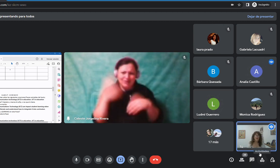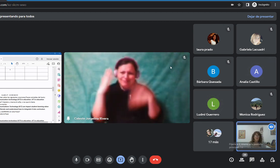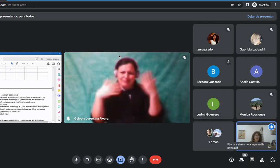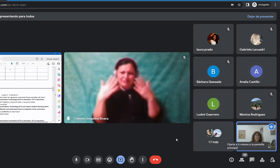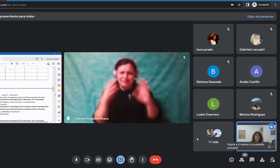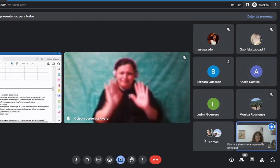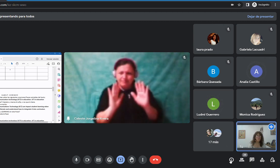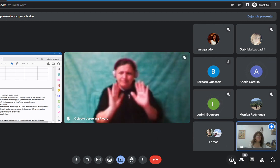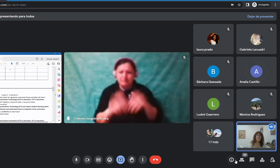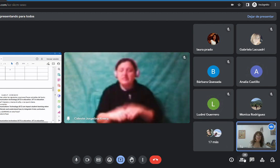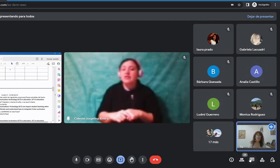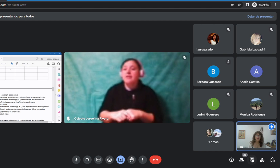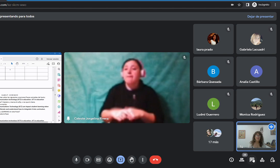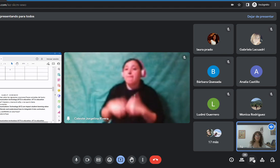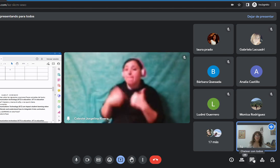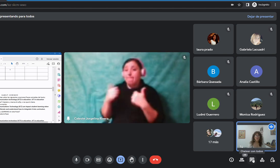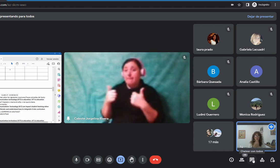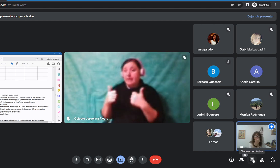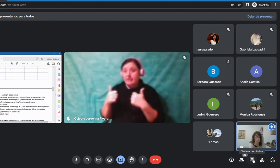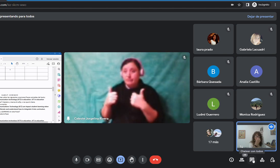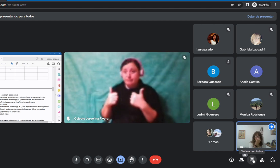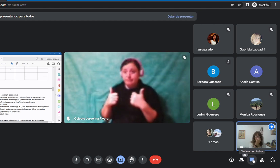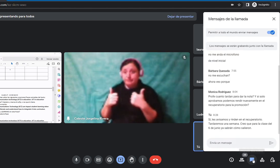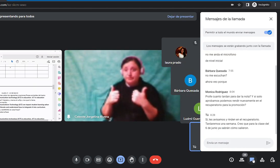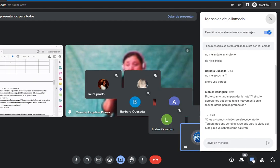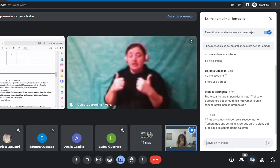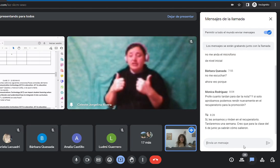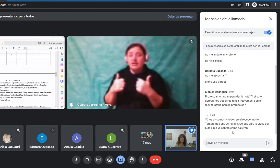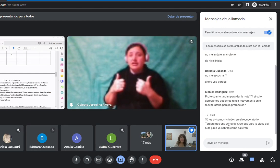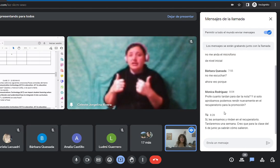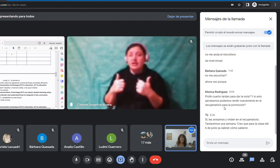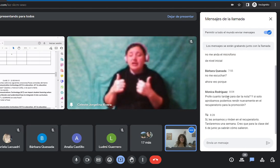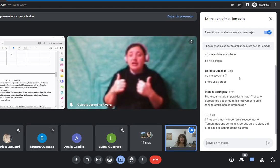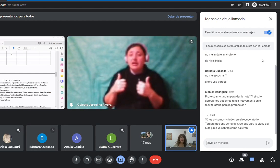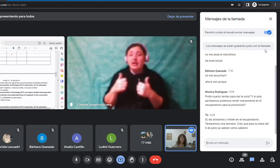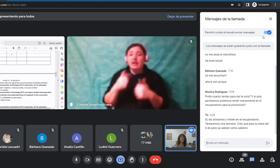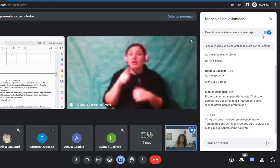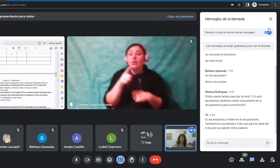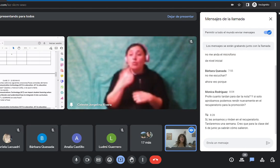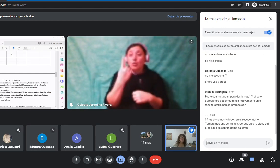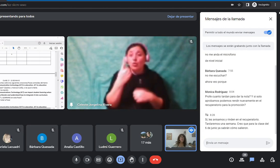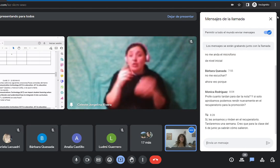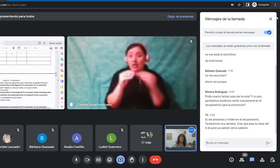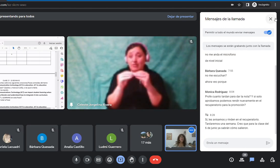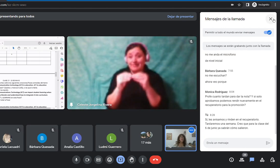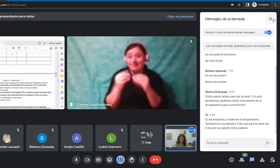Bueno, mientras les voy diciendo, ahí me preguntó alguien en el chat, quién era Mónica,